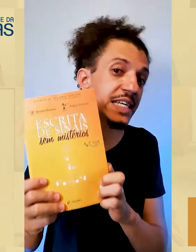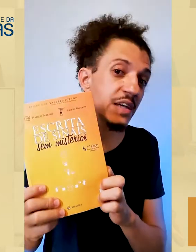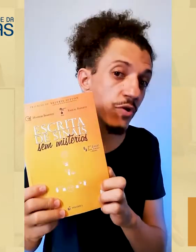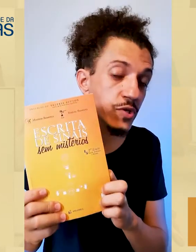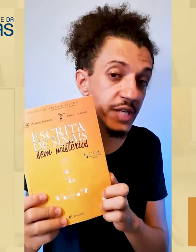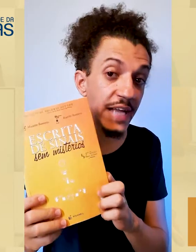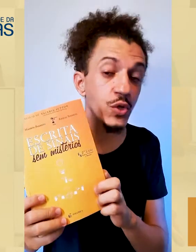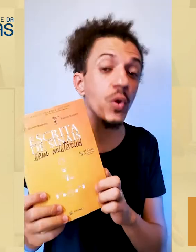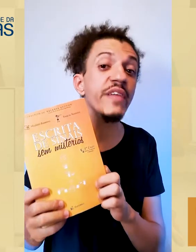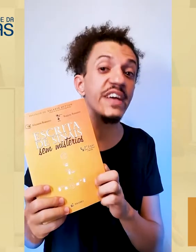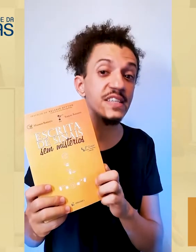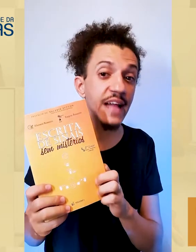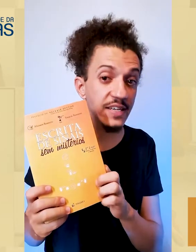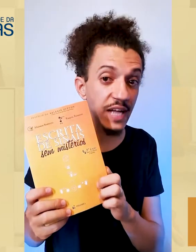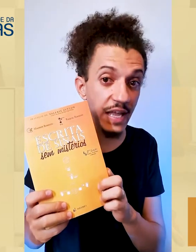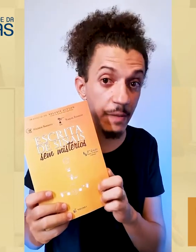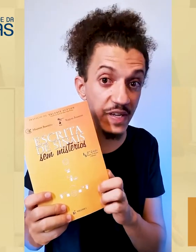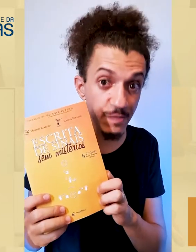pode acessar o nosso site